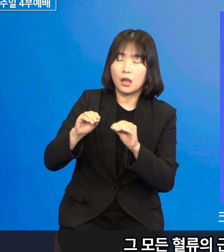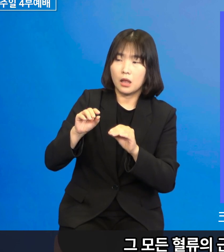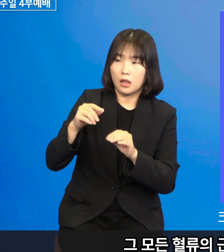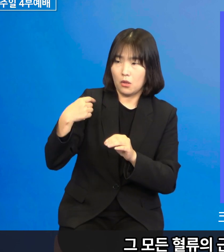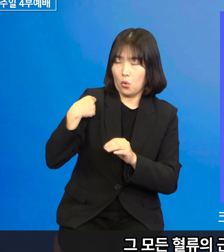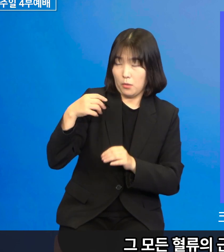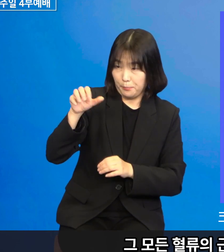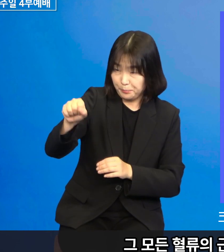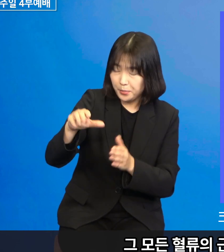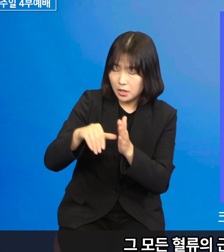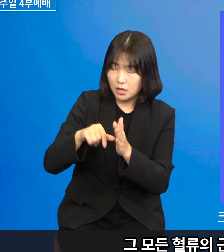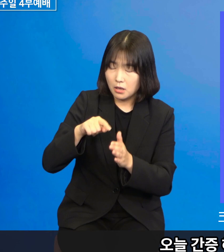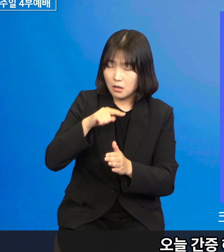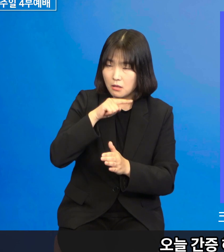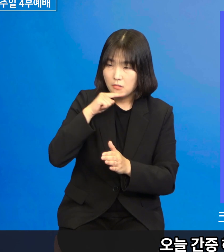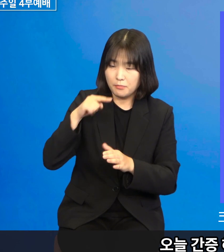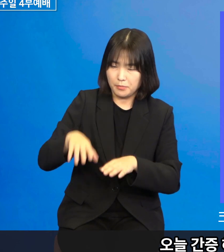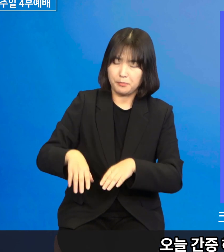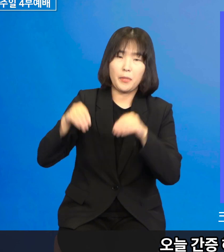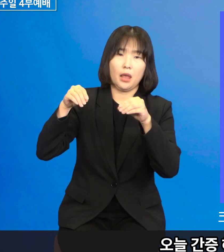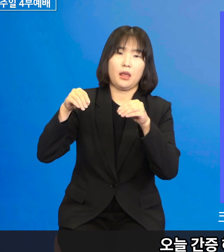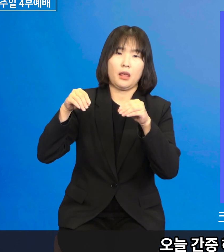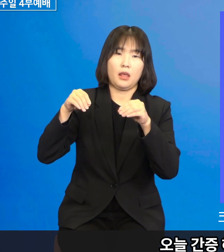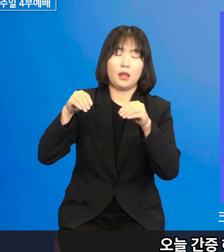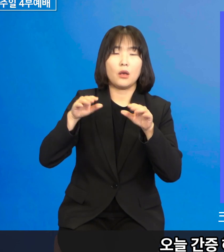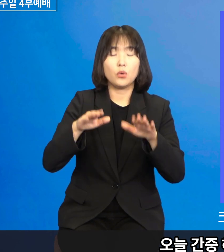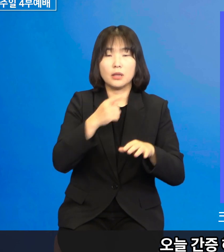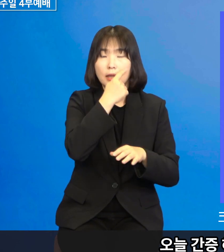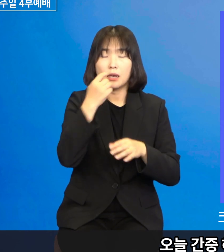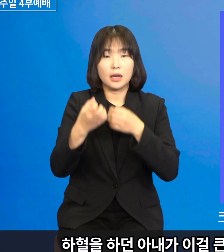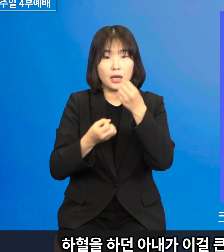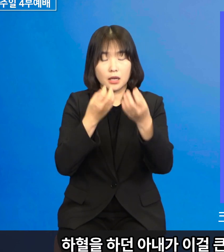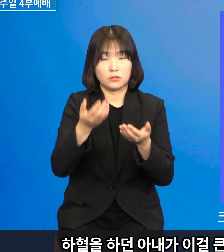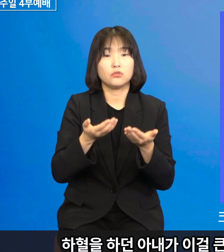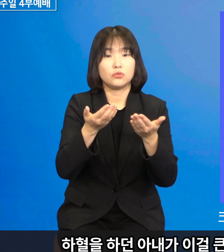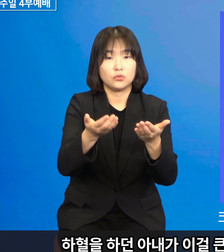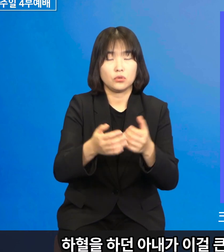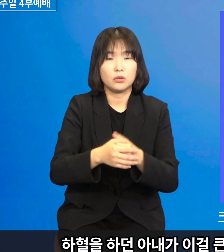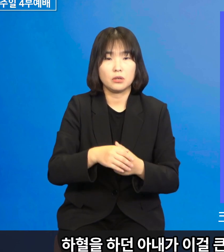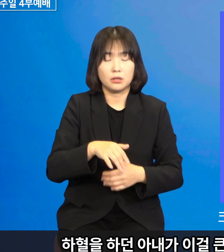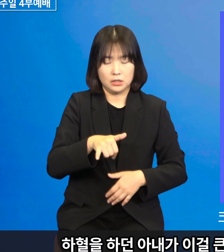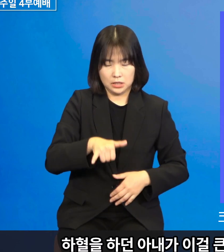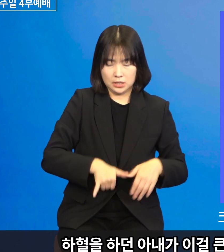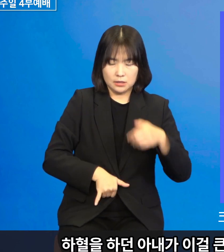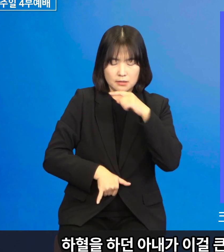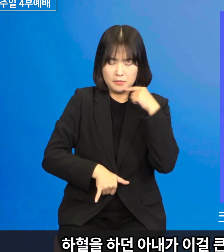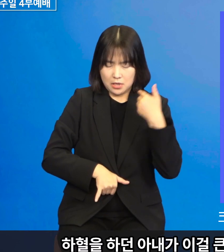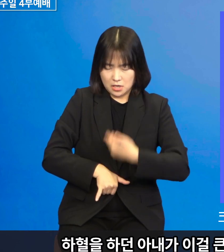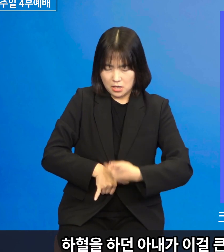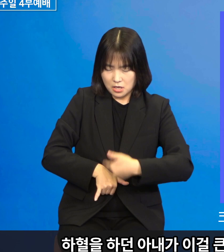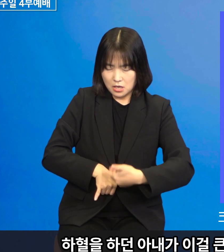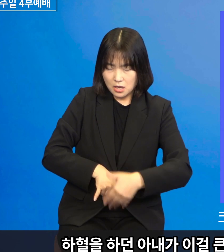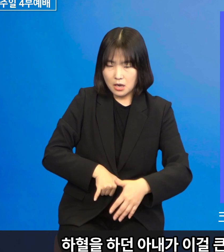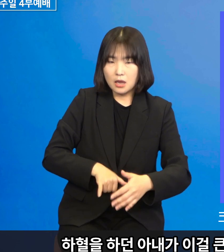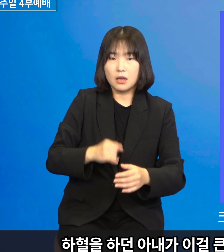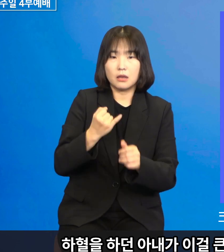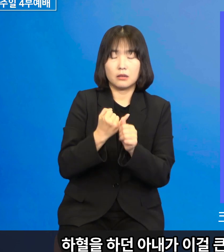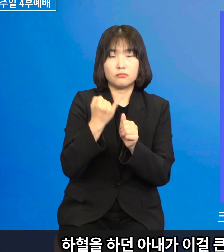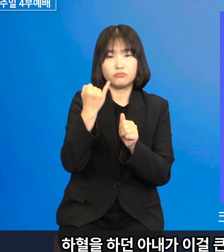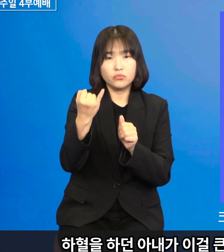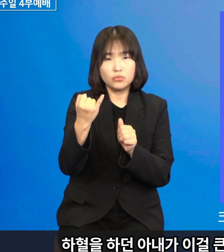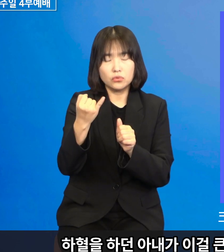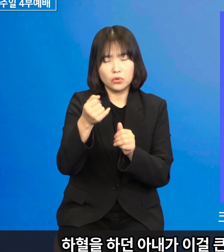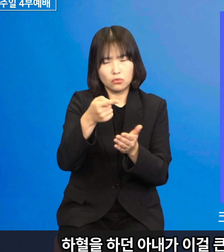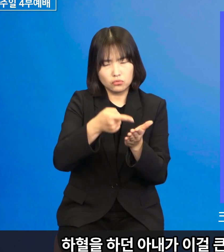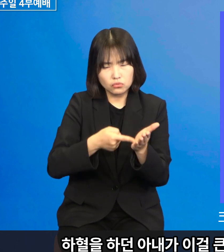근원이 끊어졌습니다. 오늘 간증해 주셨습니다. 하혈을 하던 아내가 이걸 큰 수술을 해야 되는데